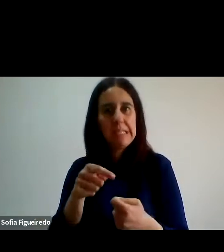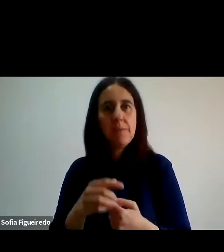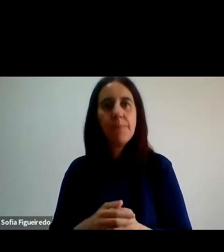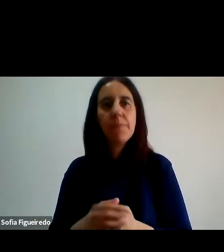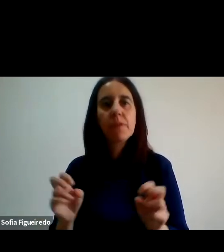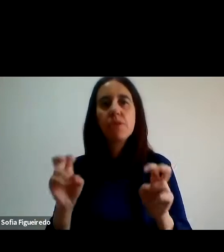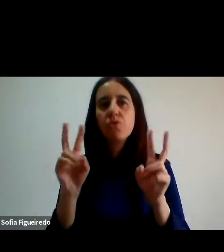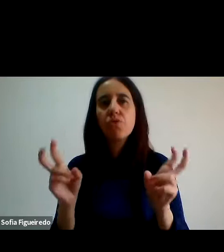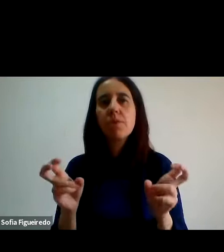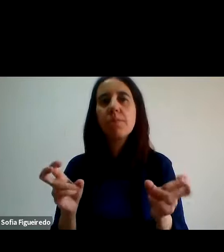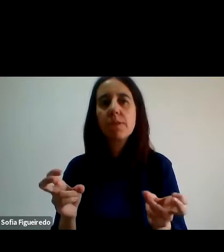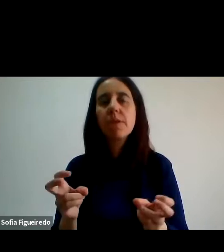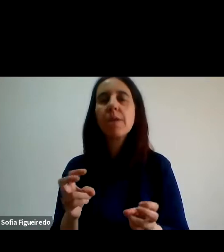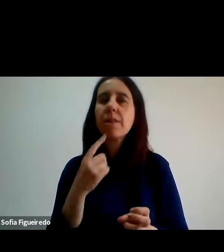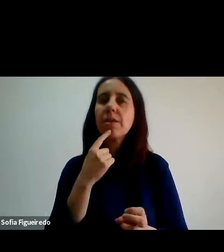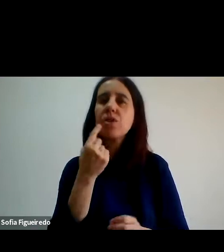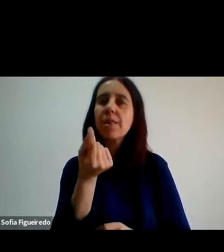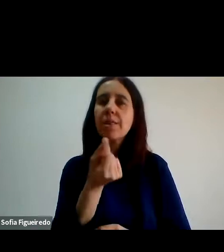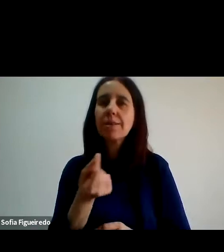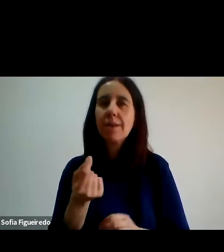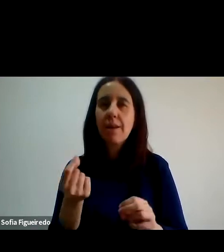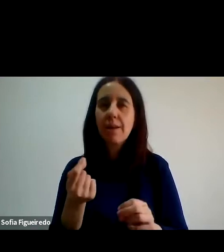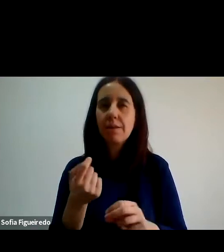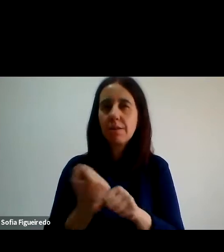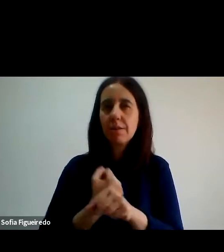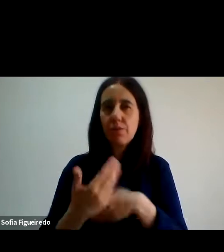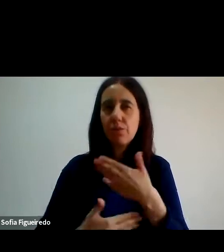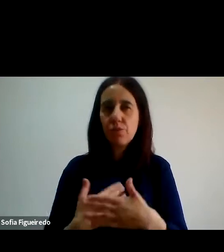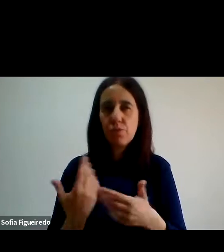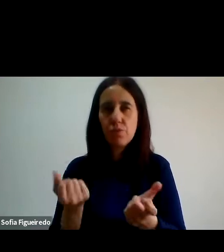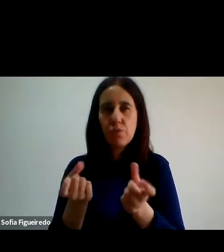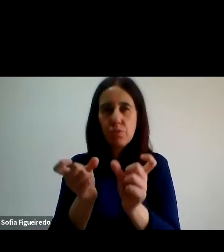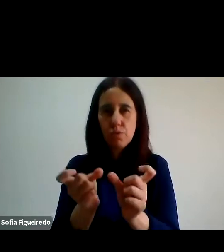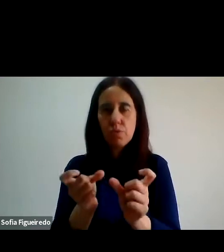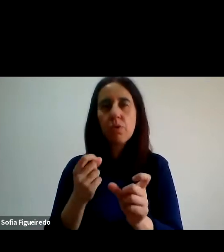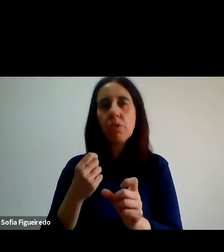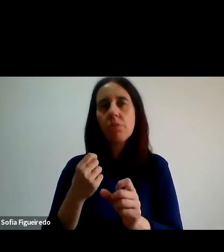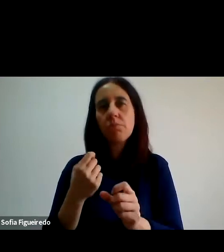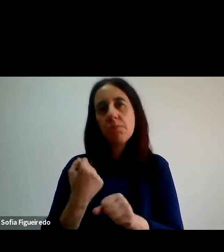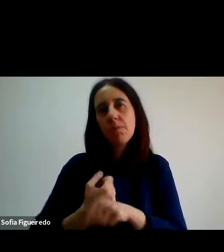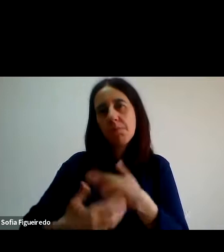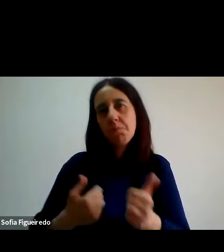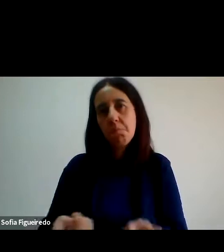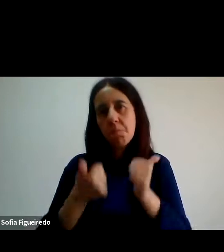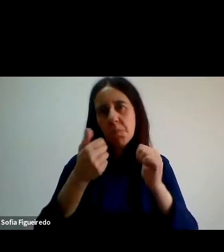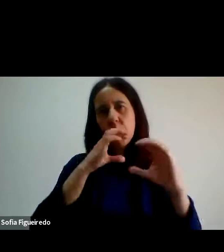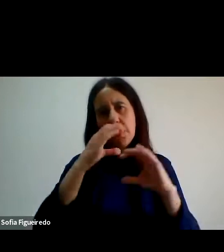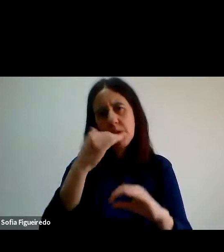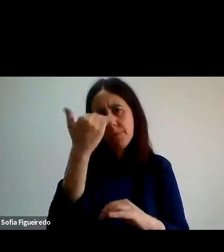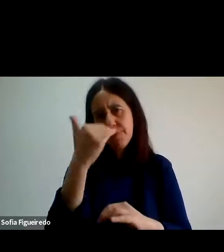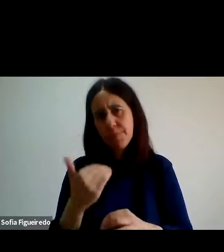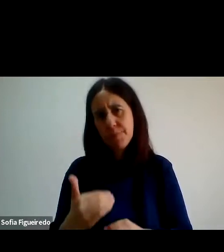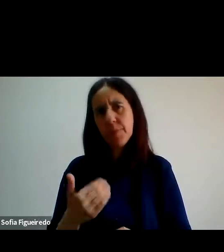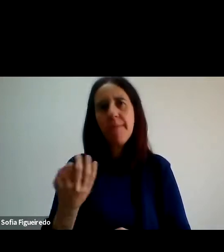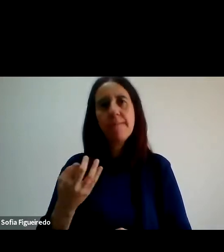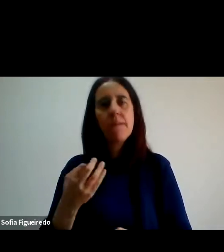isto design de serviços. Trabalhar melhor um serviço, a partir também da comunicação, mas também de outras dimensões, para precisamente